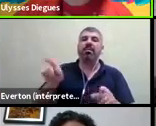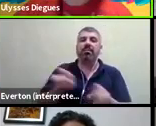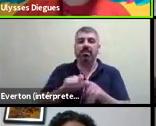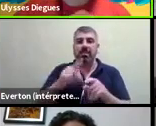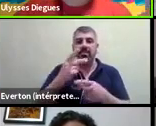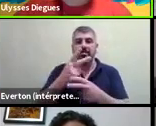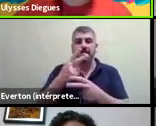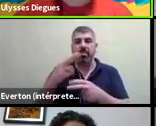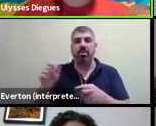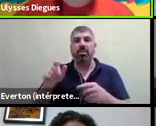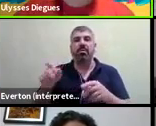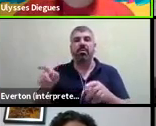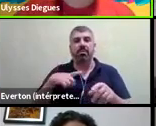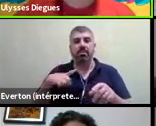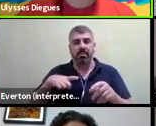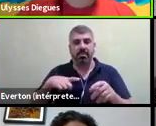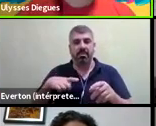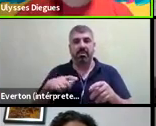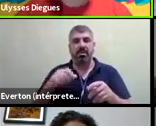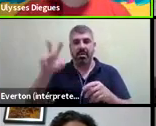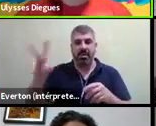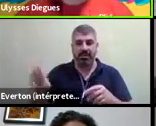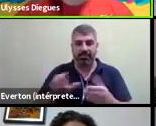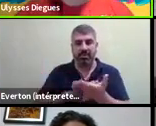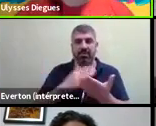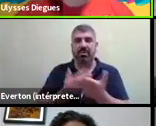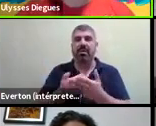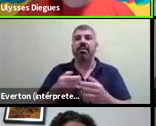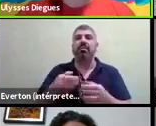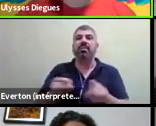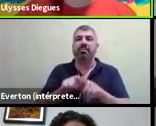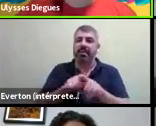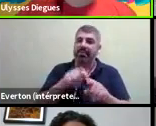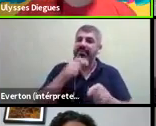minhas parceiras, Fernanda Liberari, Luciana